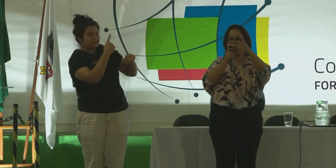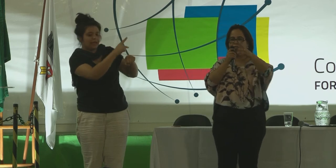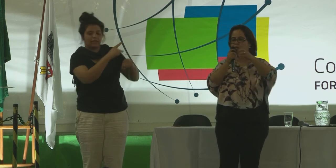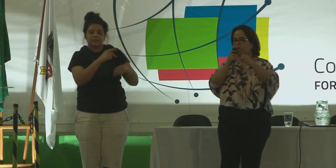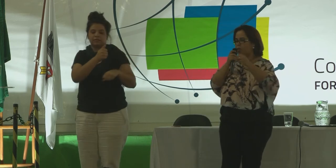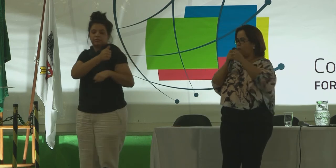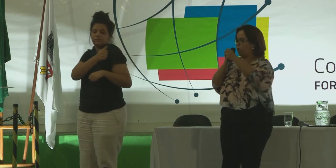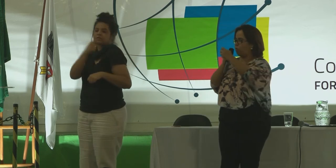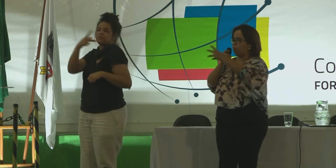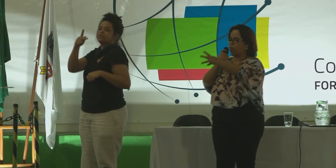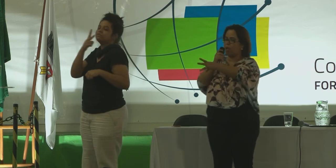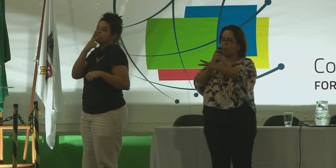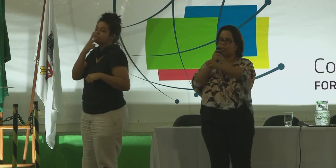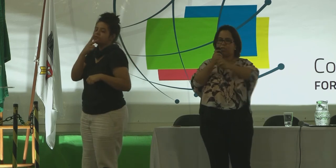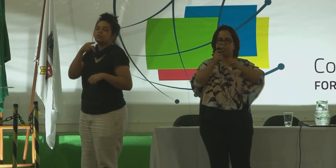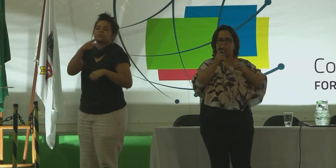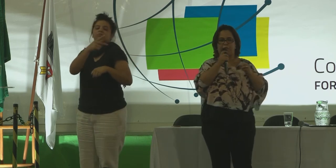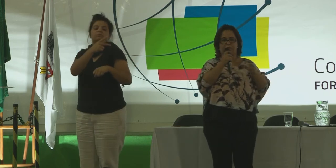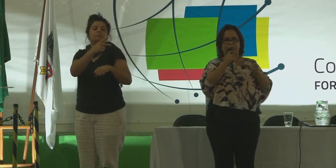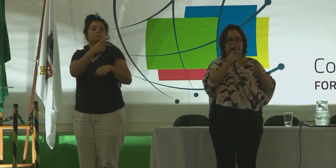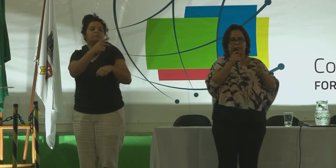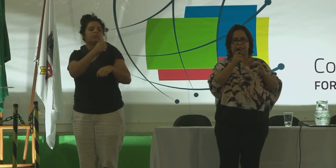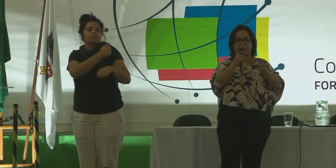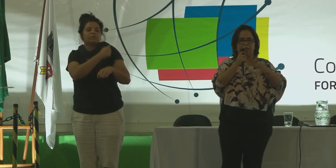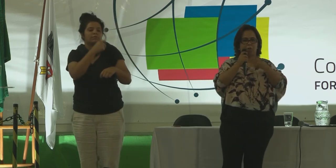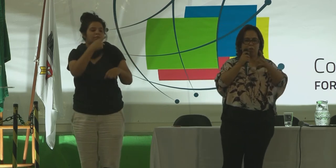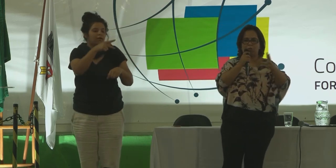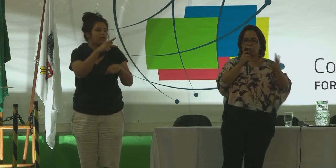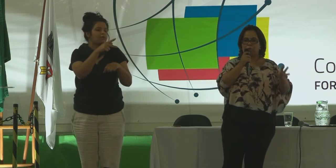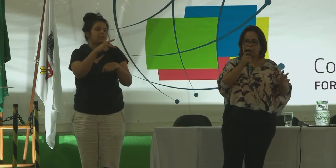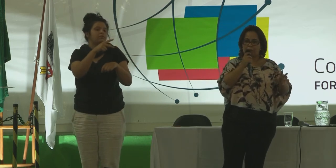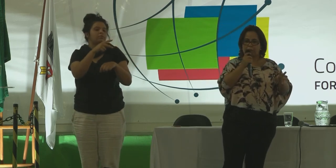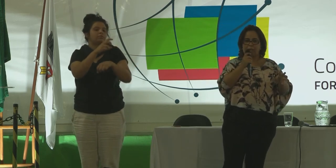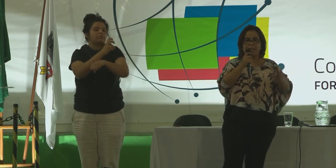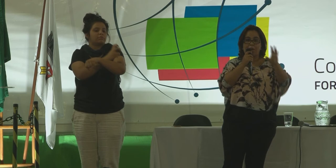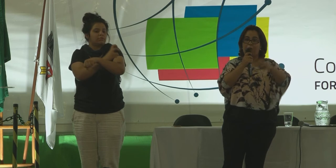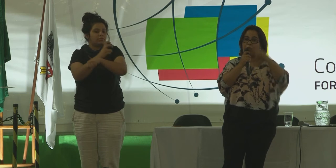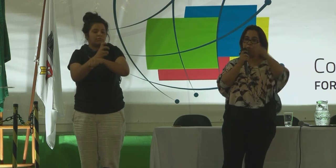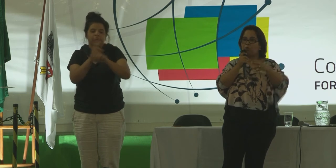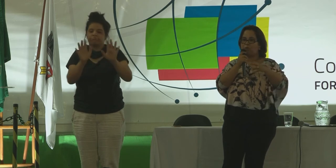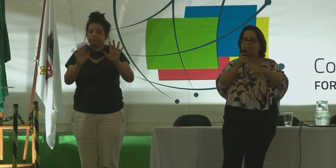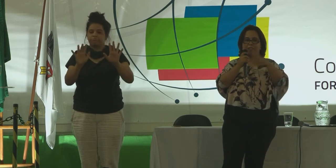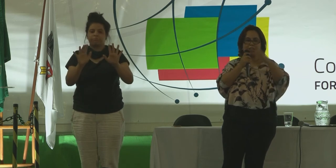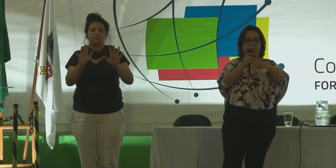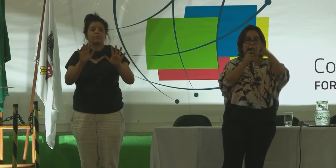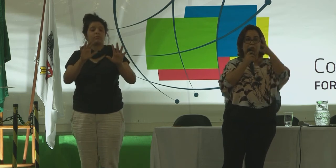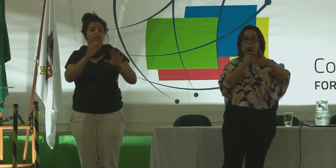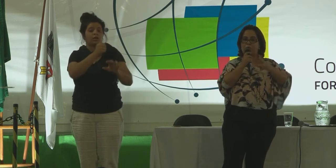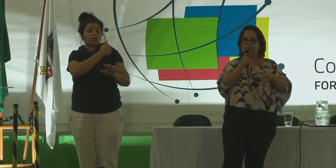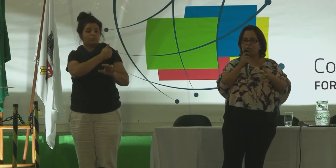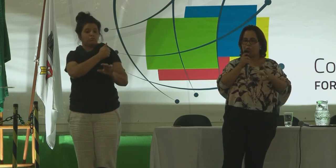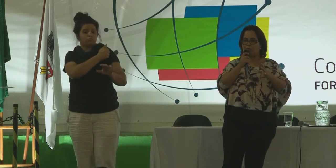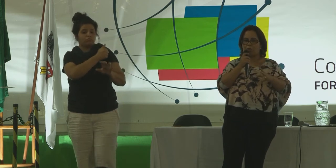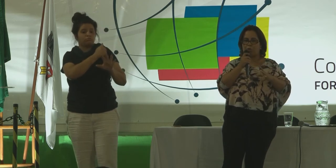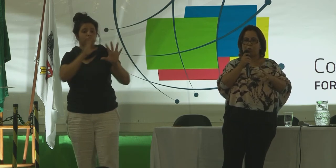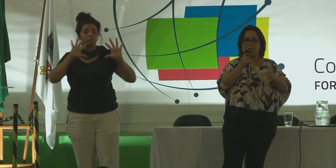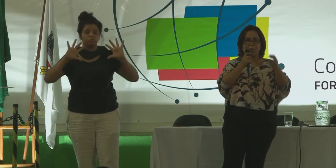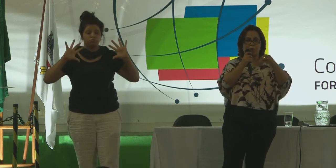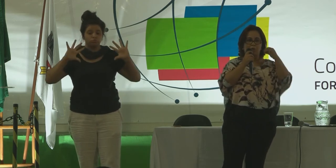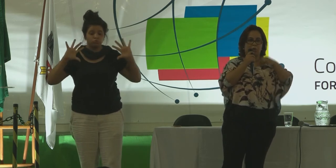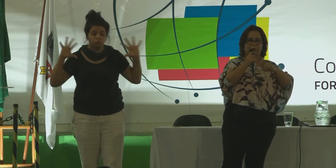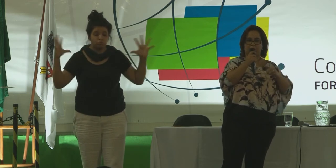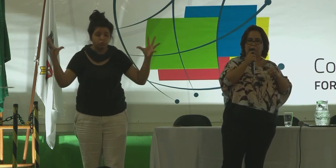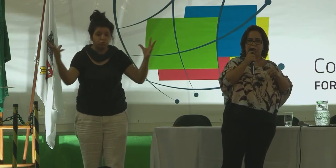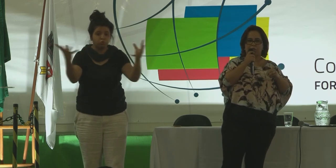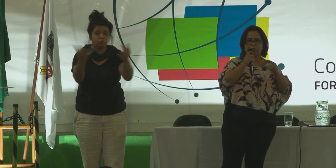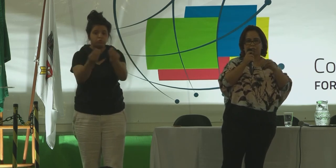NAP de Vitória, não é o aluno do NAP de Nova Venécia, é o aluno de Campos. E é o aluno, na verdade, é o aluno do IFES como um todo.